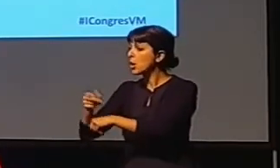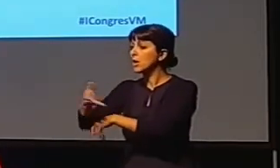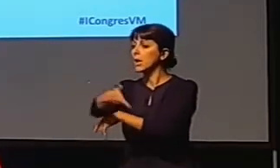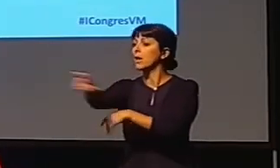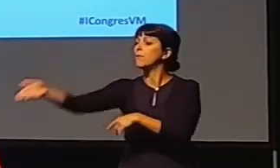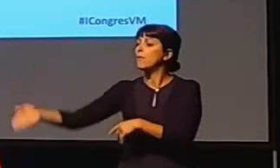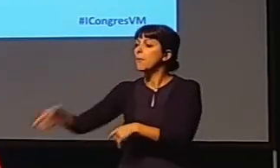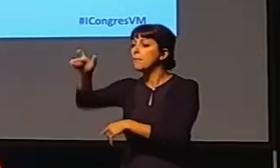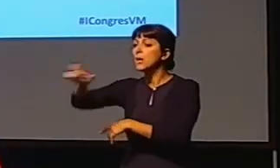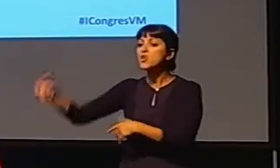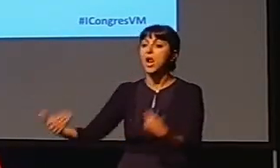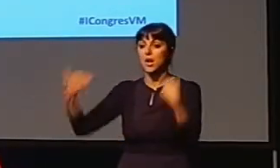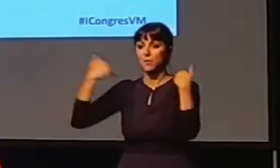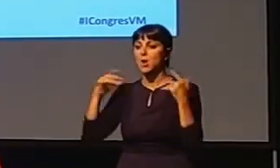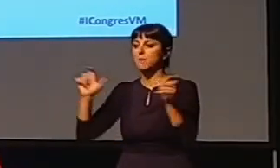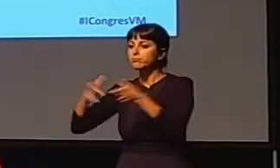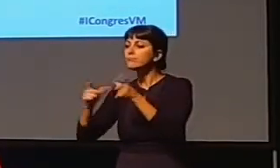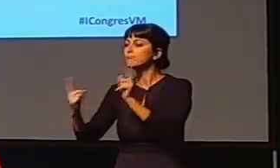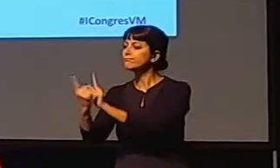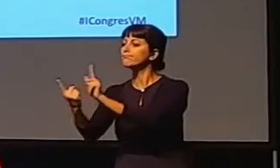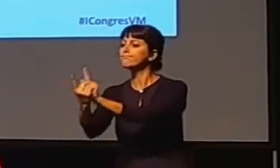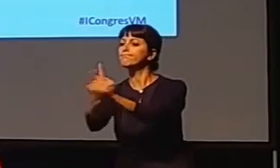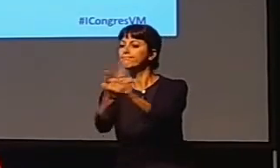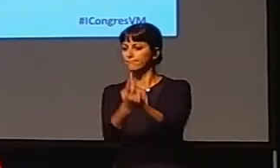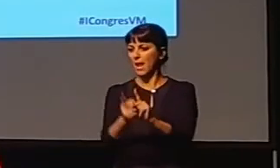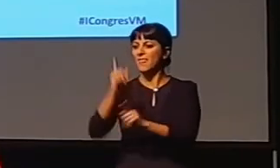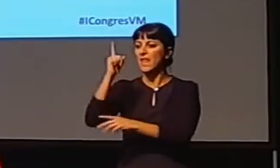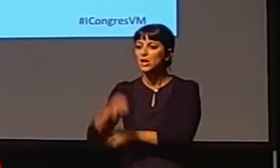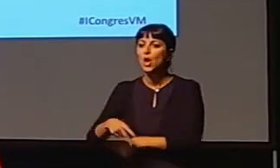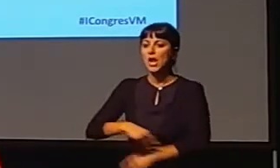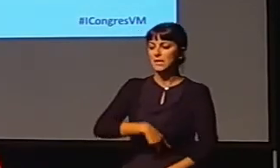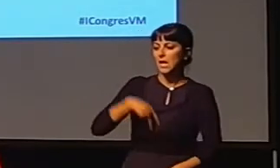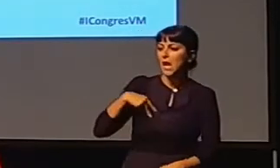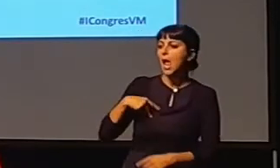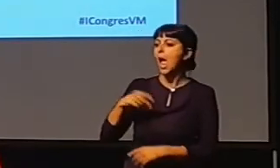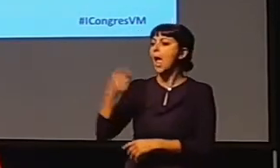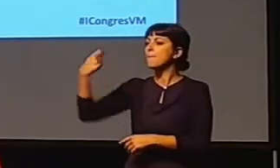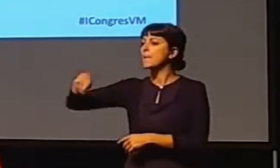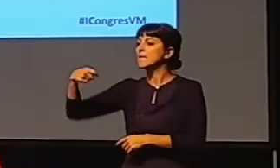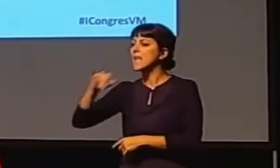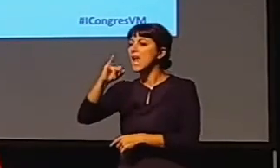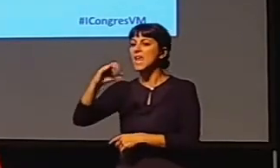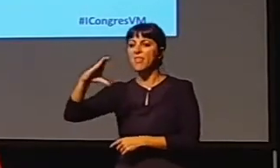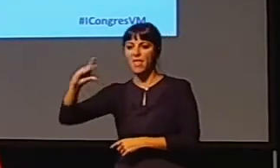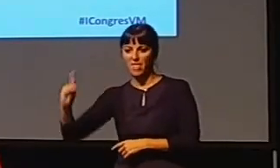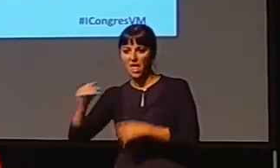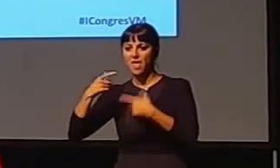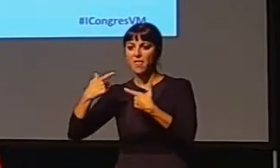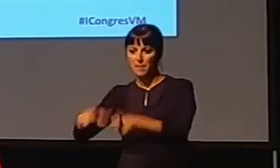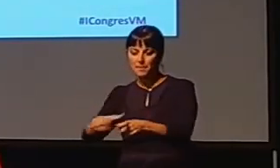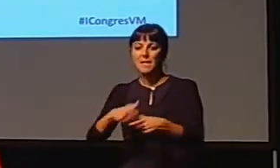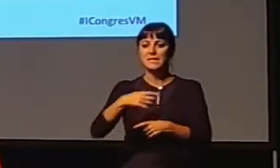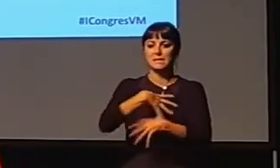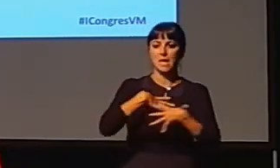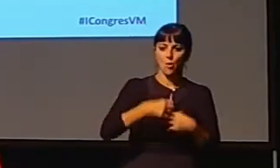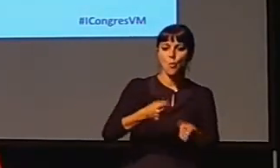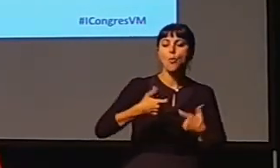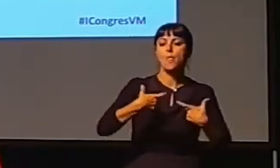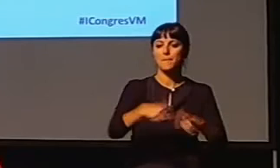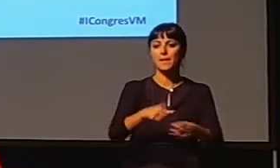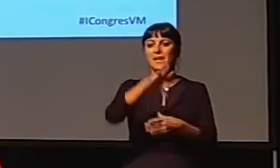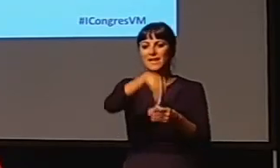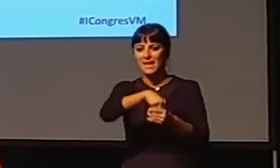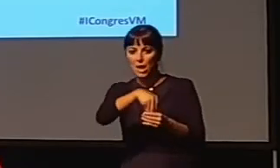moltes responsables, directores generals, moltes responsables, no?, la presidenta de l'ICD, moltes responsables del Departament de Salut, del Departament